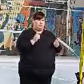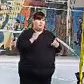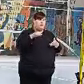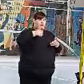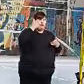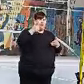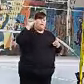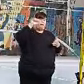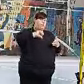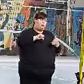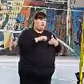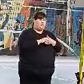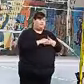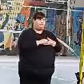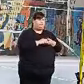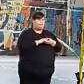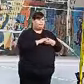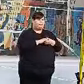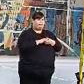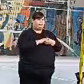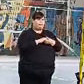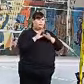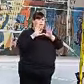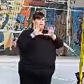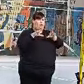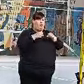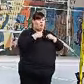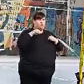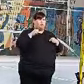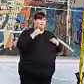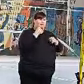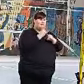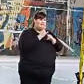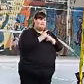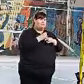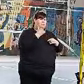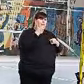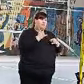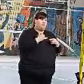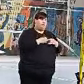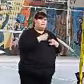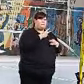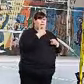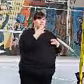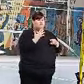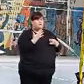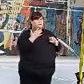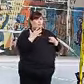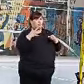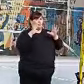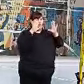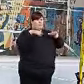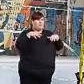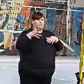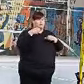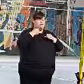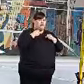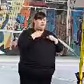Por ejemplo, en el ISEC tenemos 25 posibilidades para disfrutar nuestro trabajo y de lo que cada una